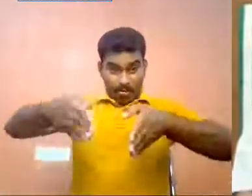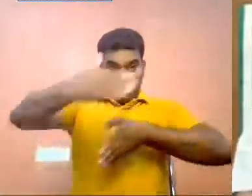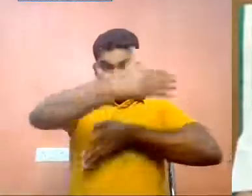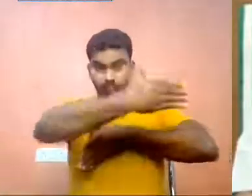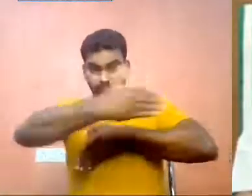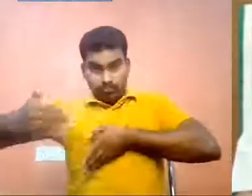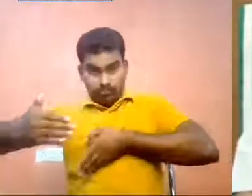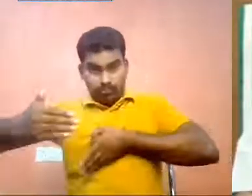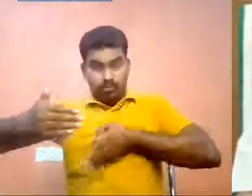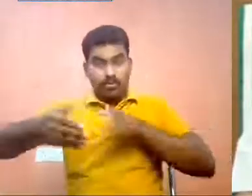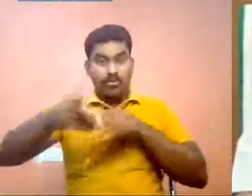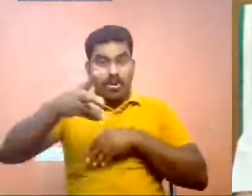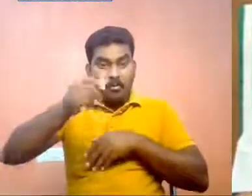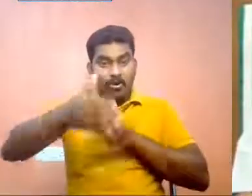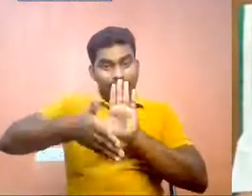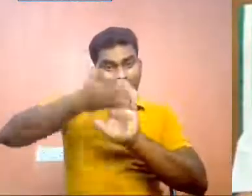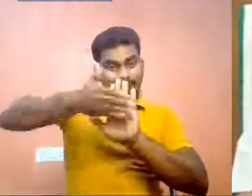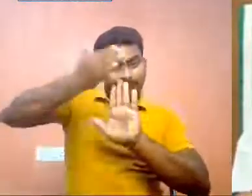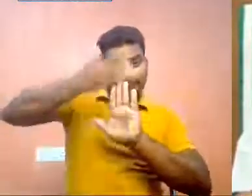ഒരടിയന്തര സാഹചര്യം